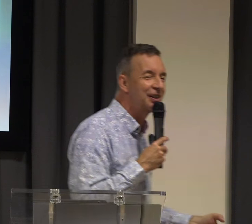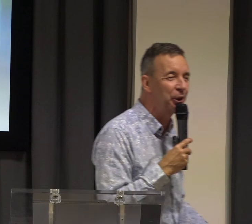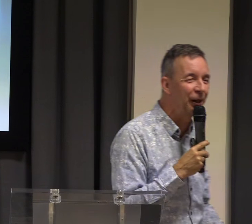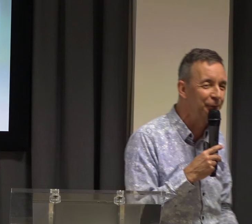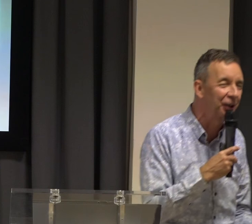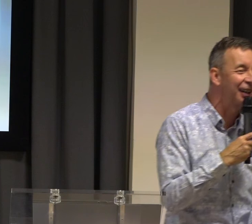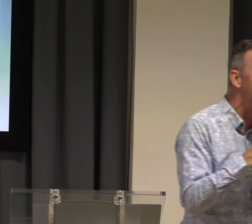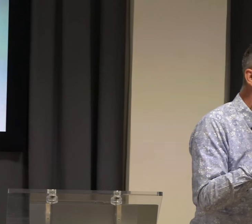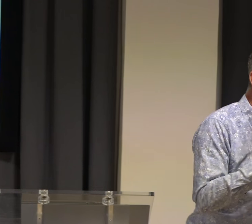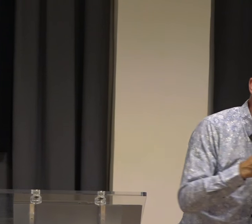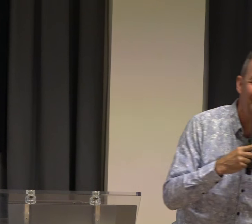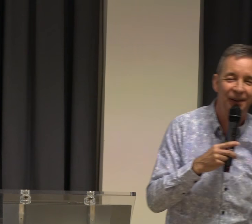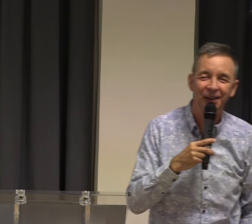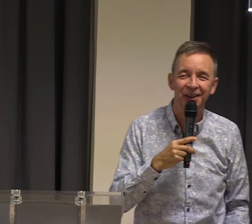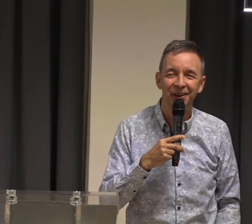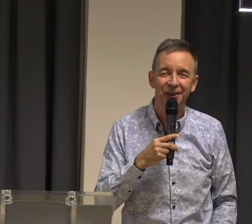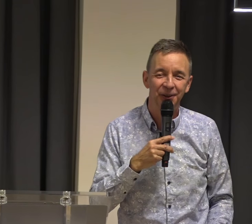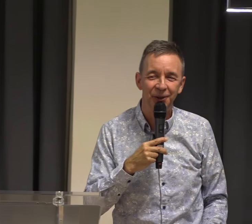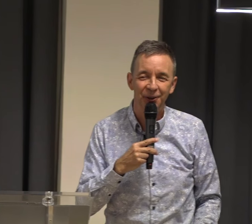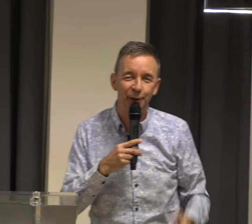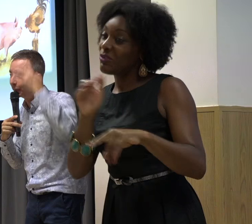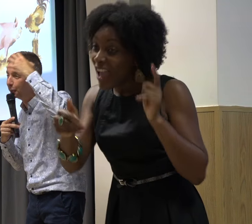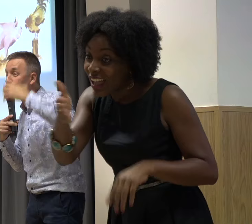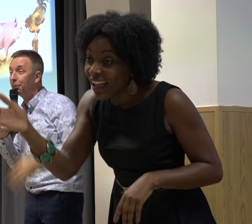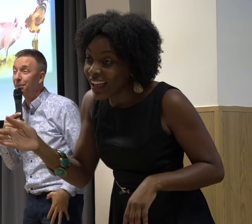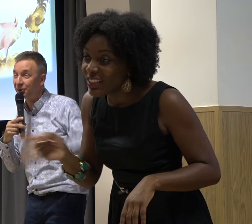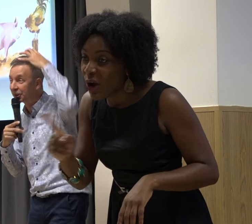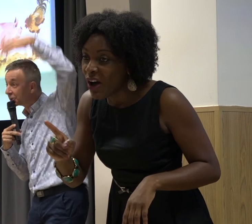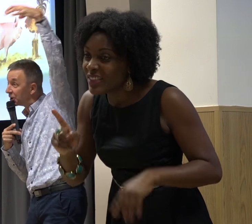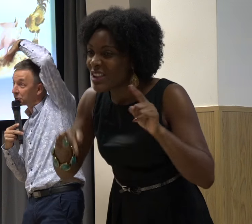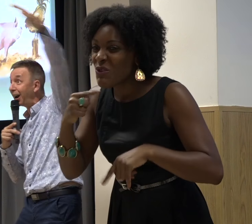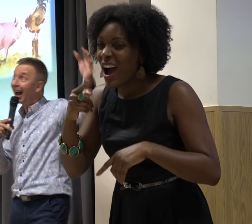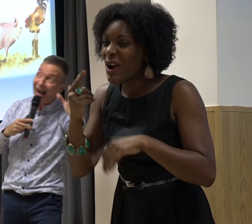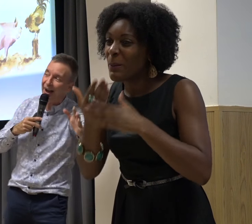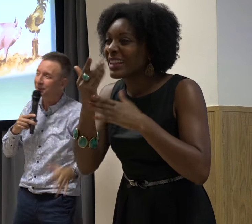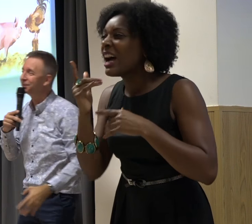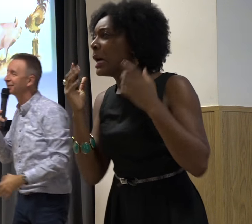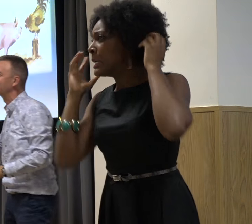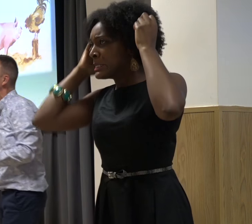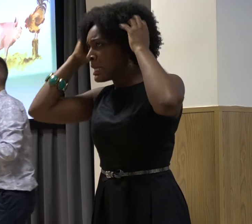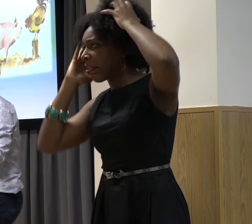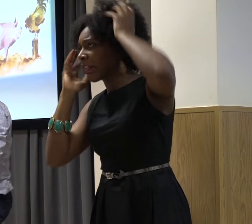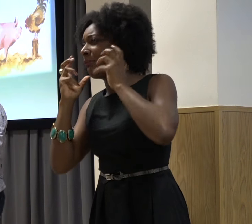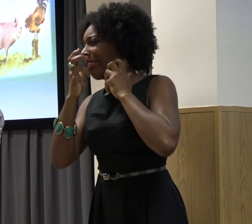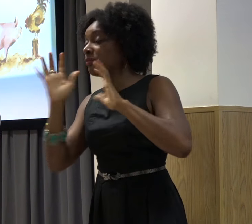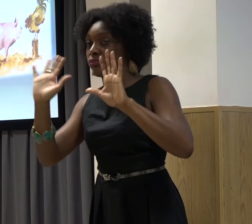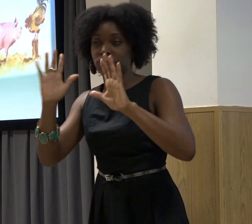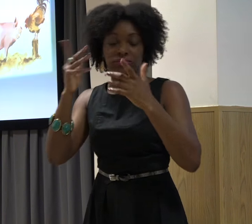dans votre salle de bain et que vous regardez dans la glace? Non, des fois vous vous faites peur parce que vous avez tous les cheveux.